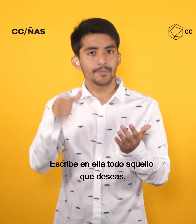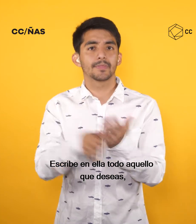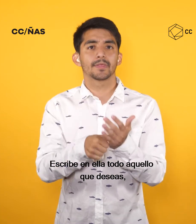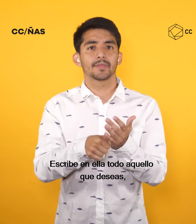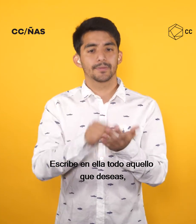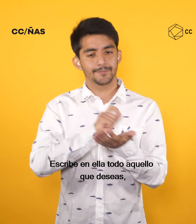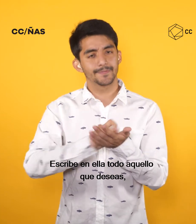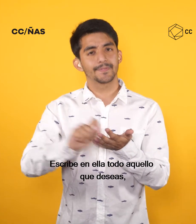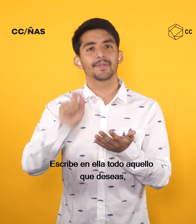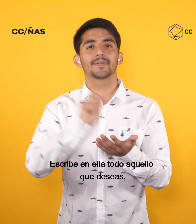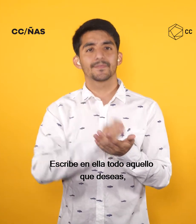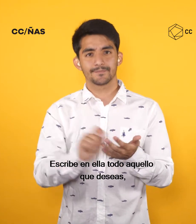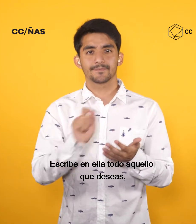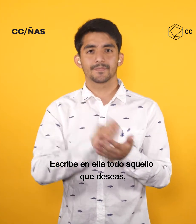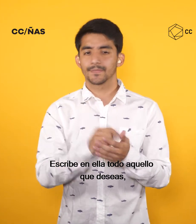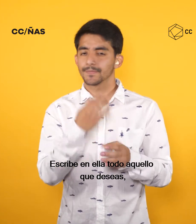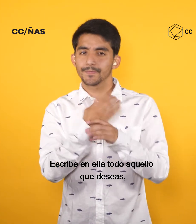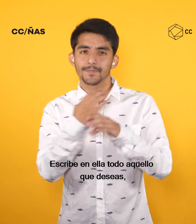Escribe en ella todo aquello que deseas.